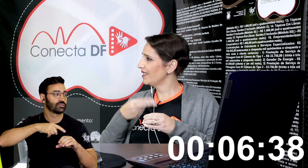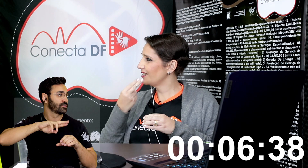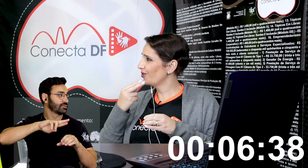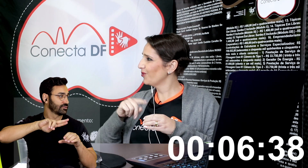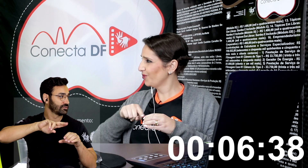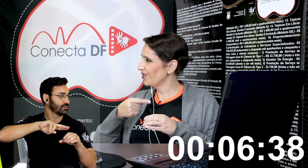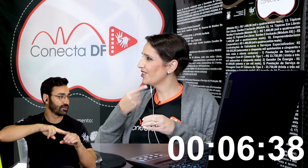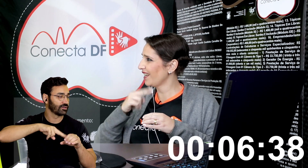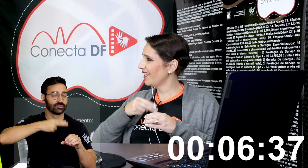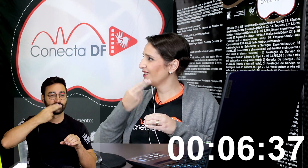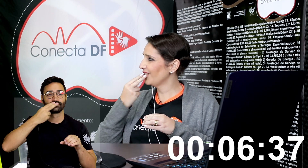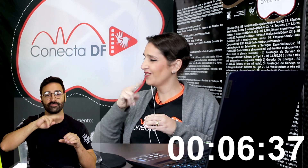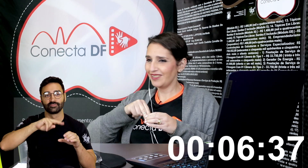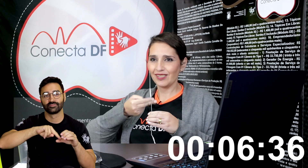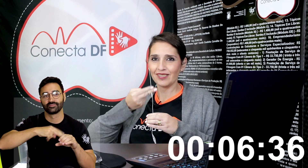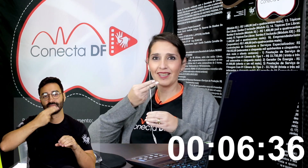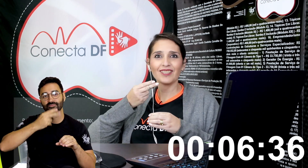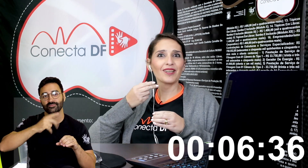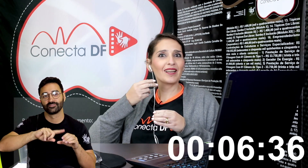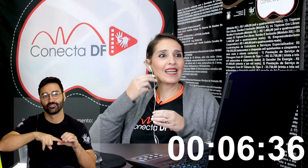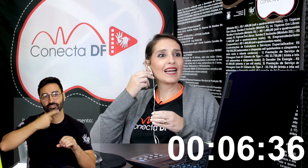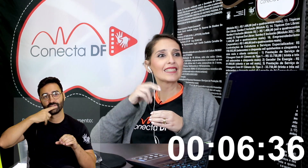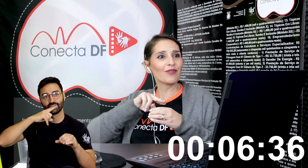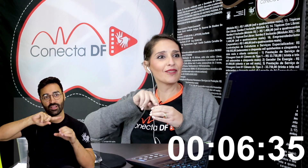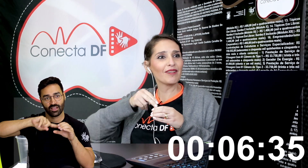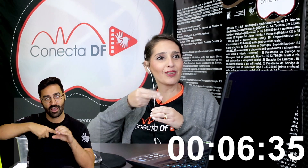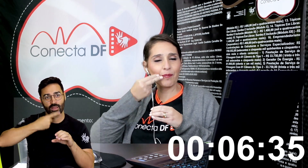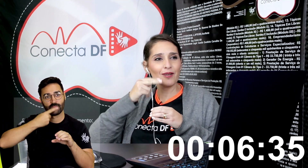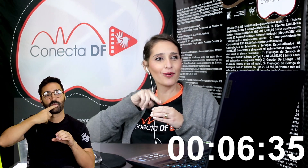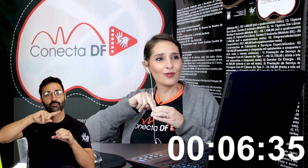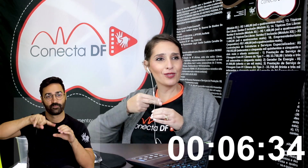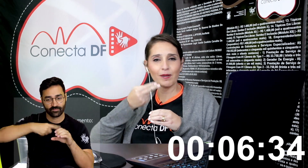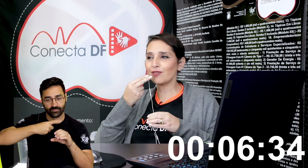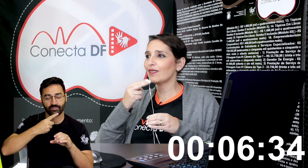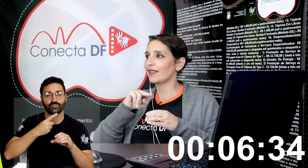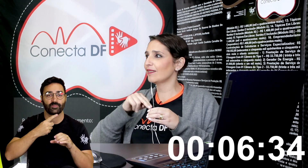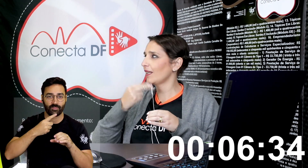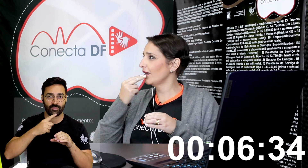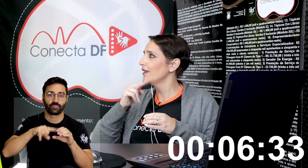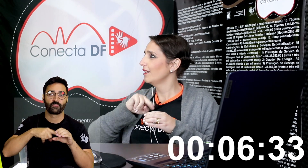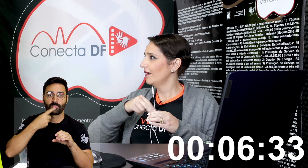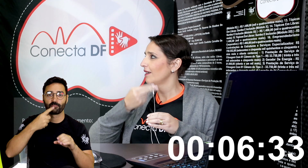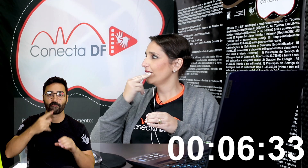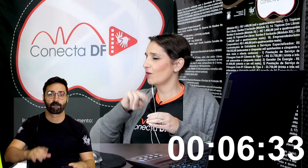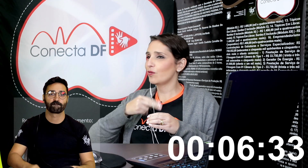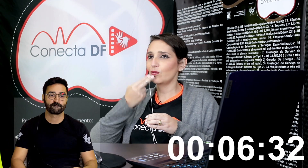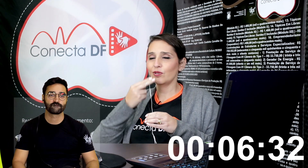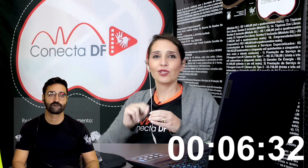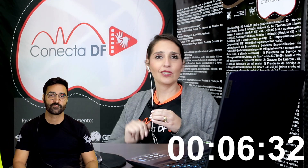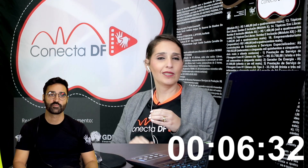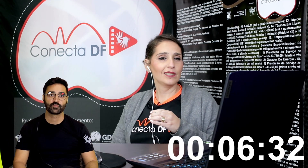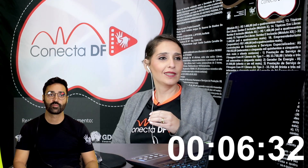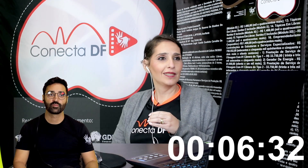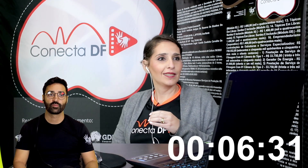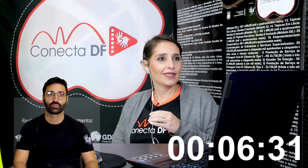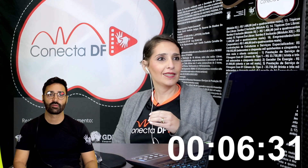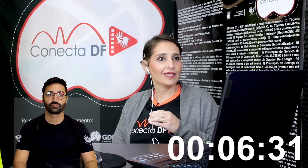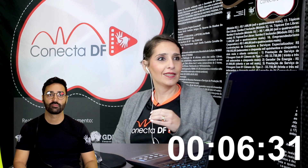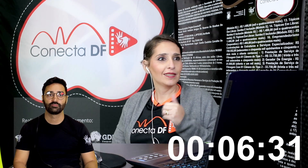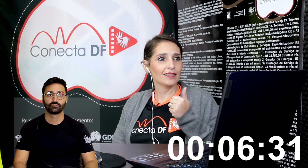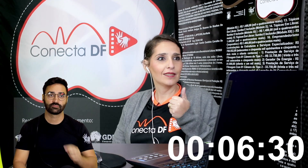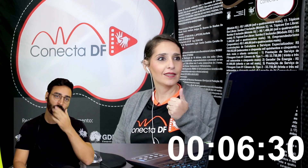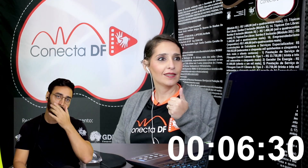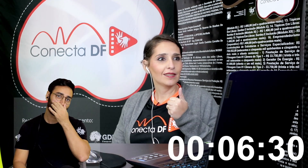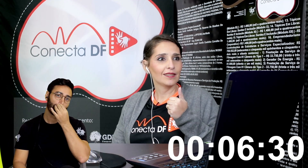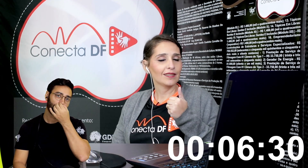conhecia esse iogurte, né? Que criança, quando vai tomar iogurte, mete o dedo, né? Iogurte.